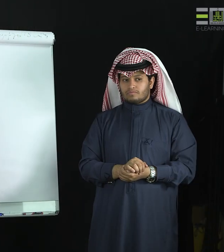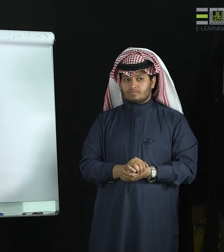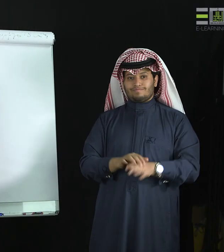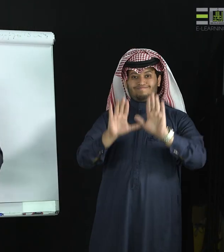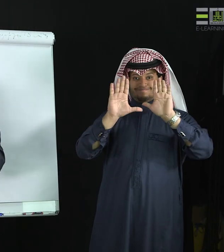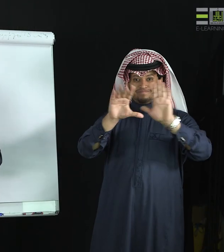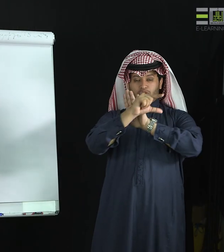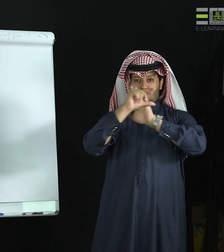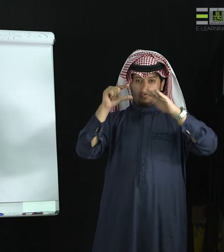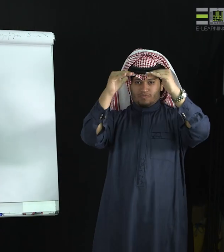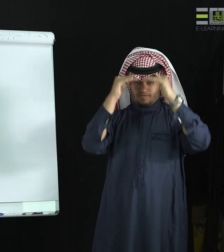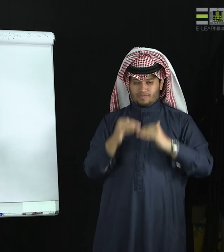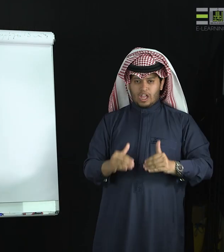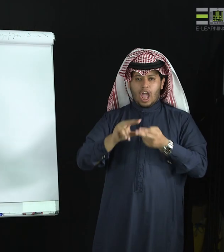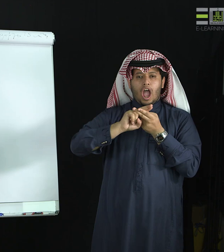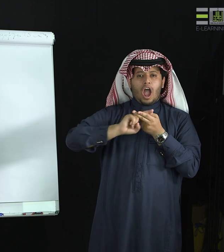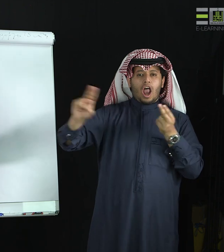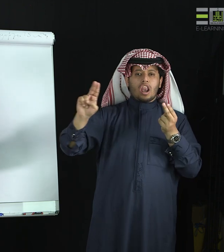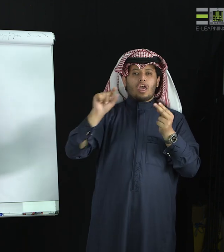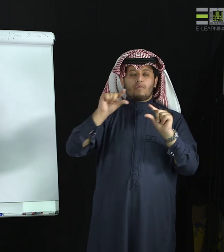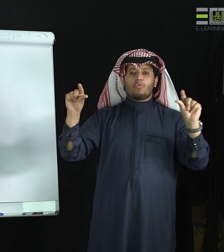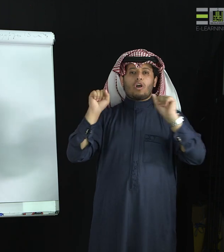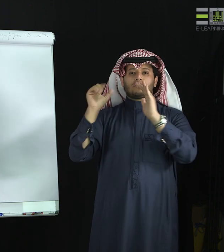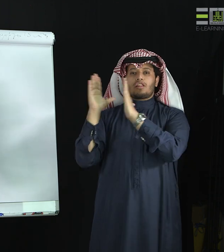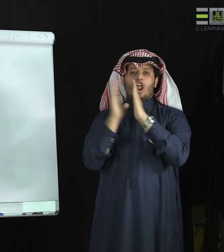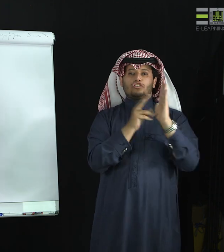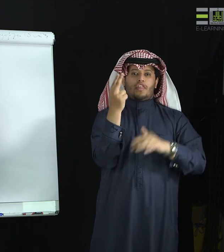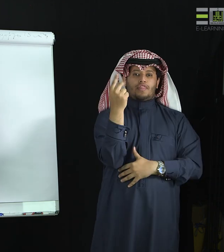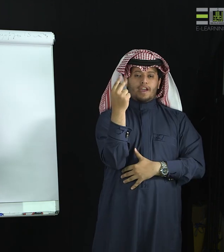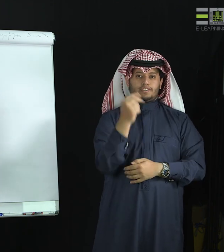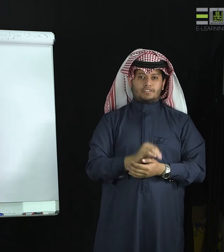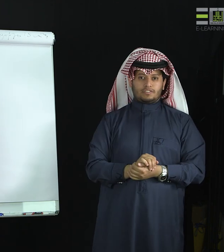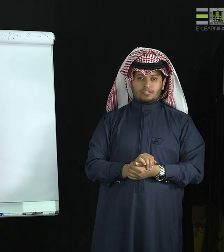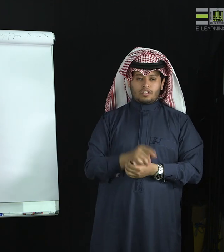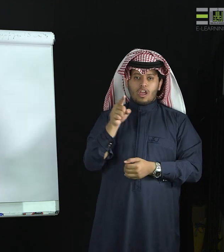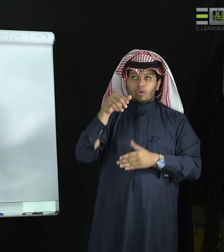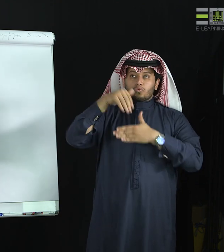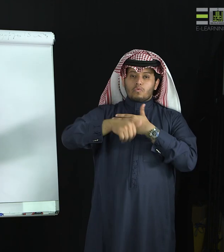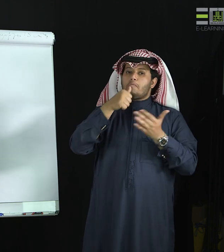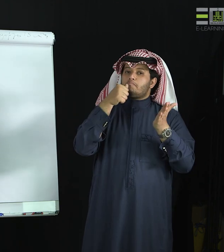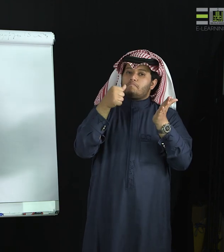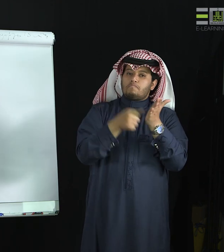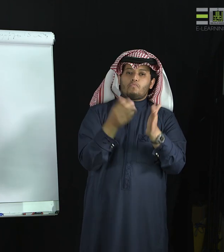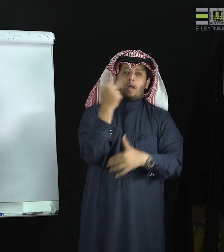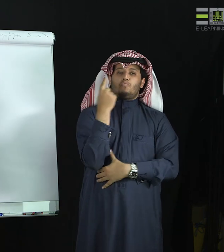الموضوع الثاني معنا النهاردة هو حل معادلة الدرجة الثانية في مجهول واحد.